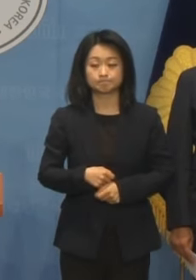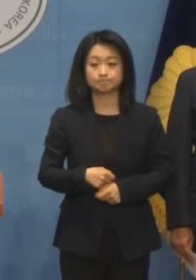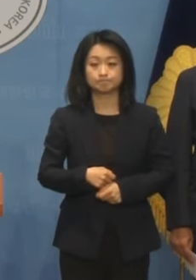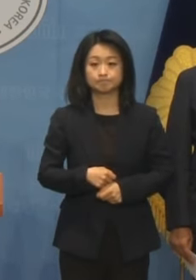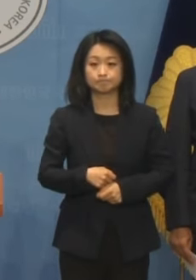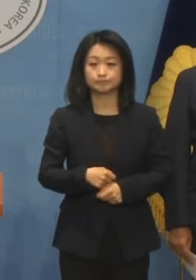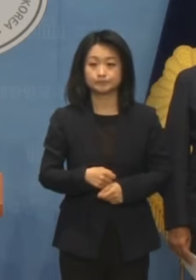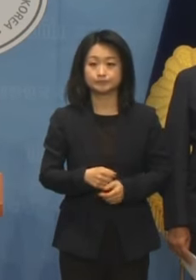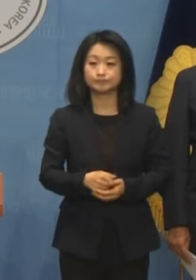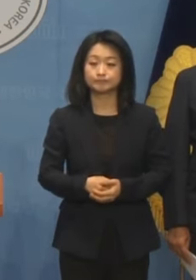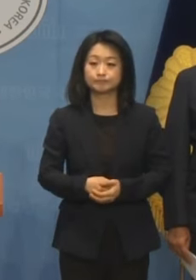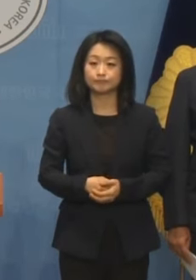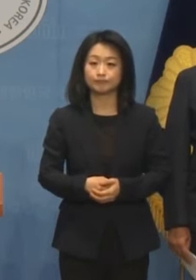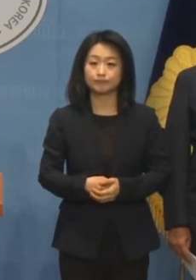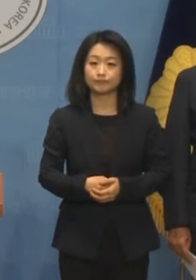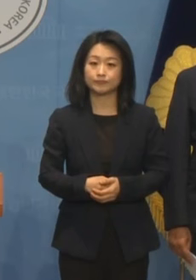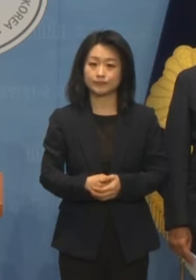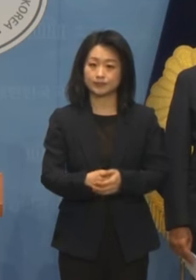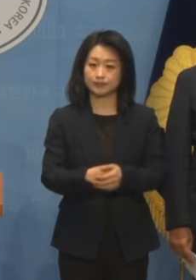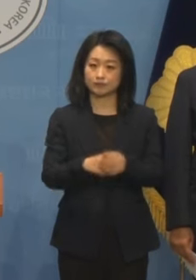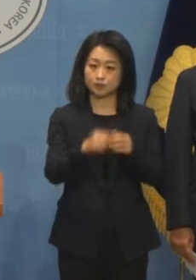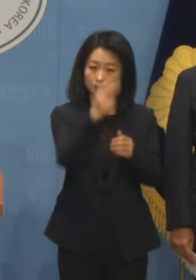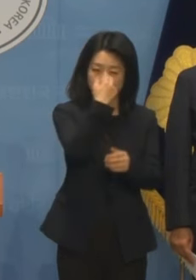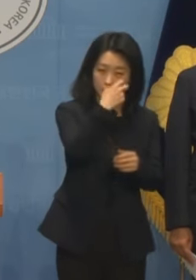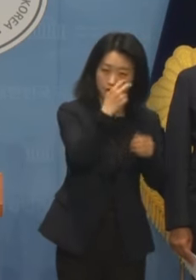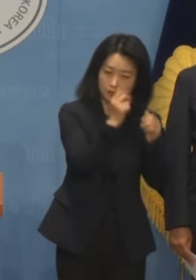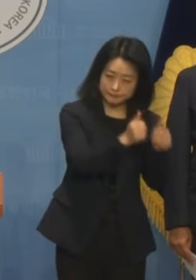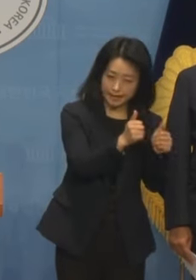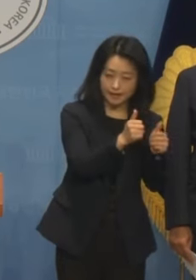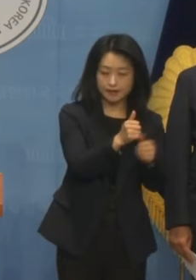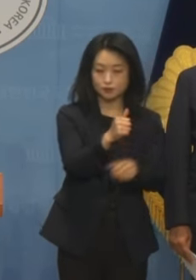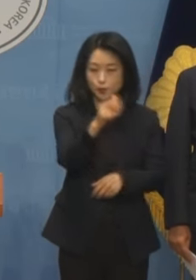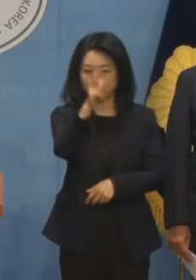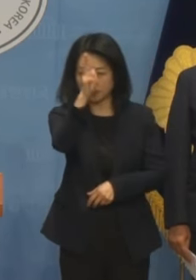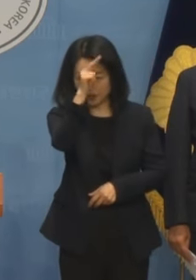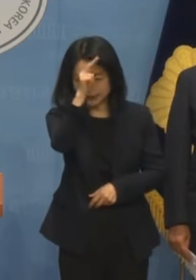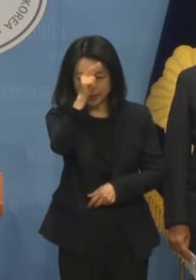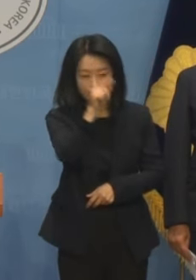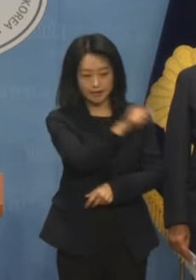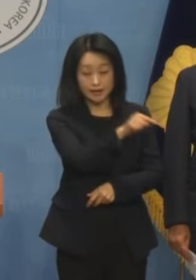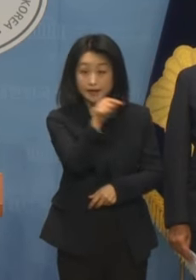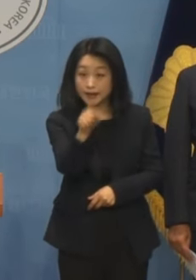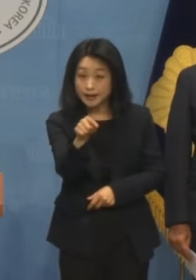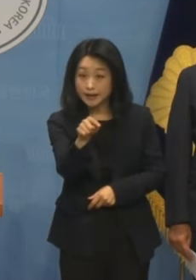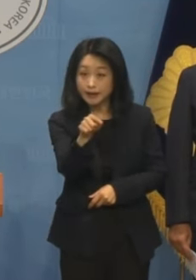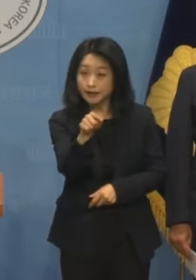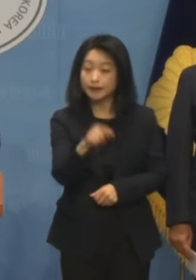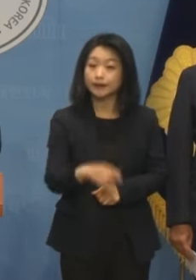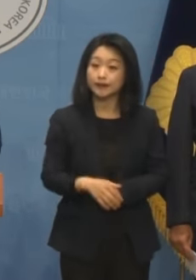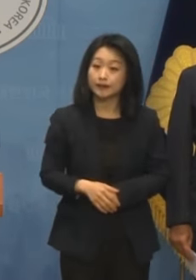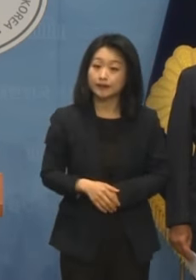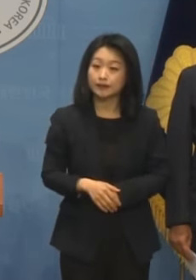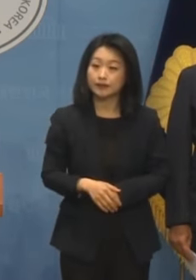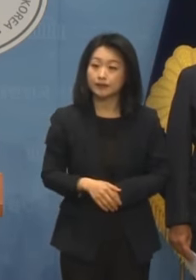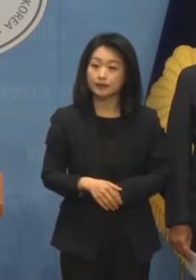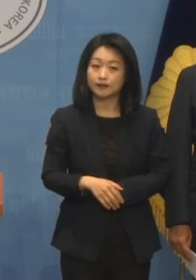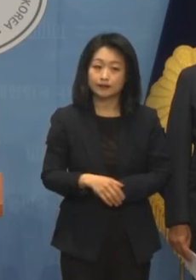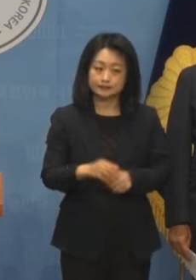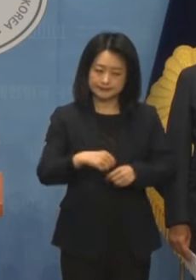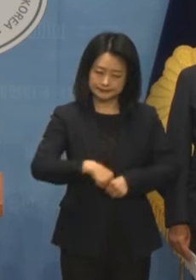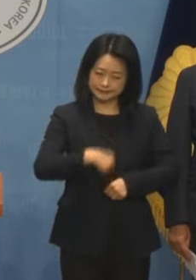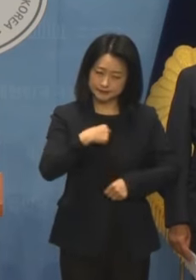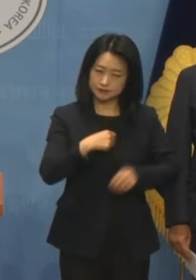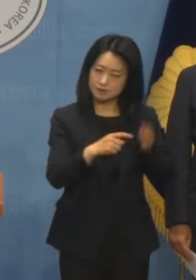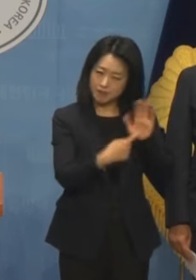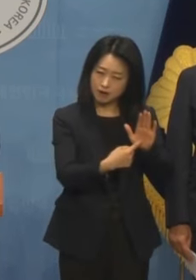사법당국과 여러 경찰, 검찰 등 관계당국은 하나도 제대로